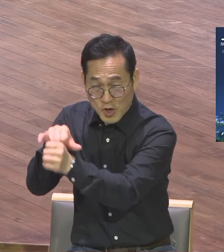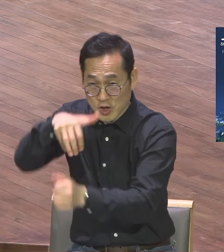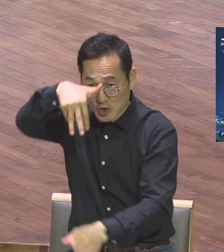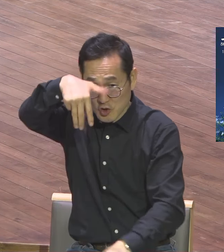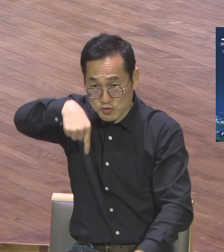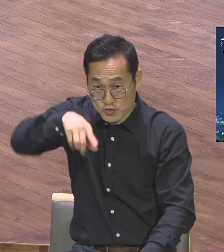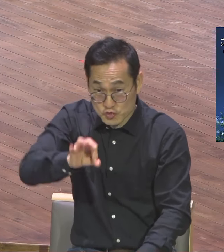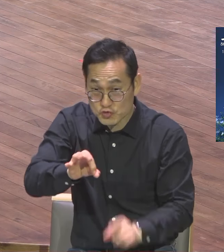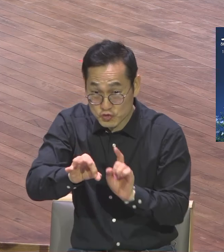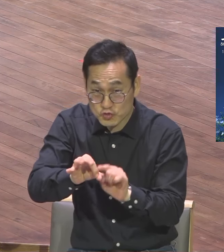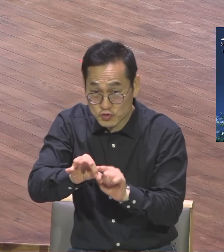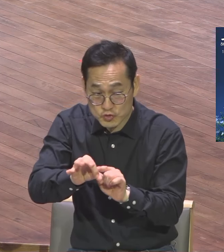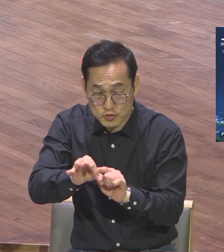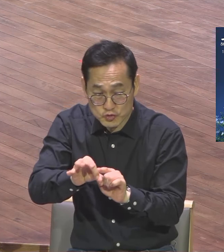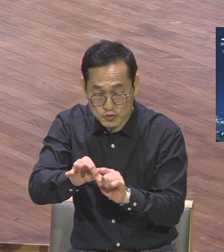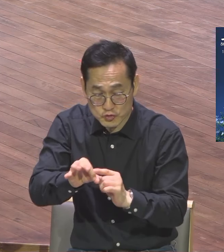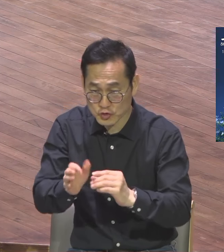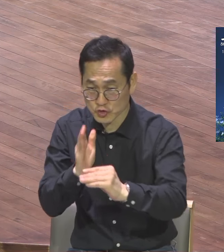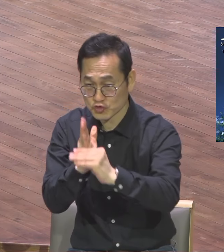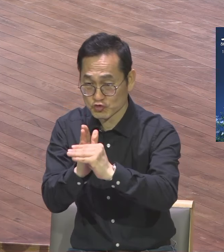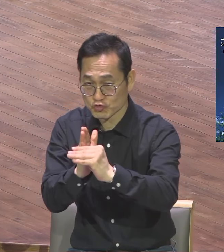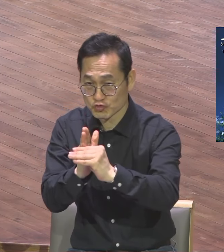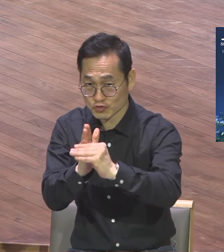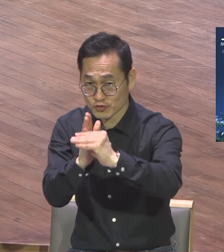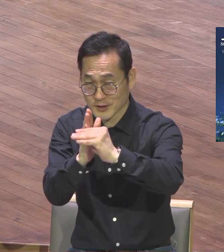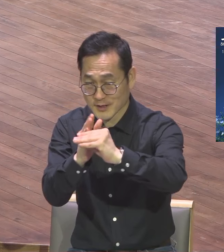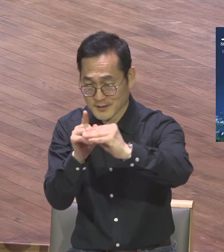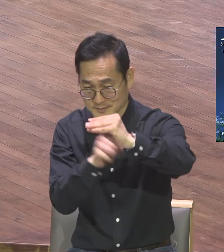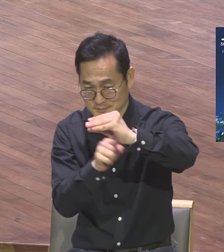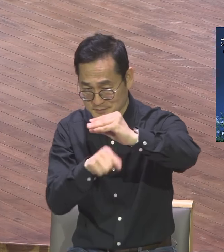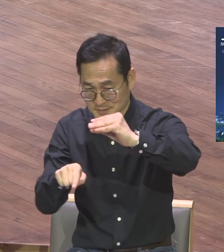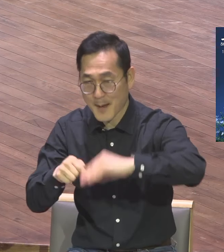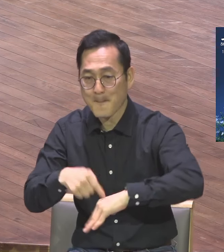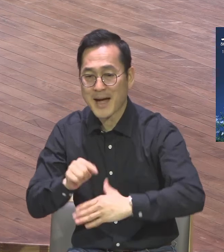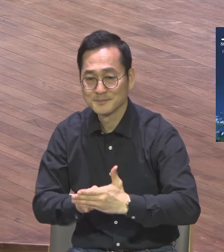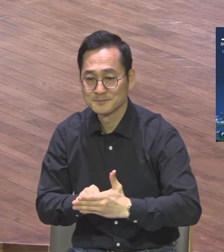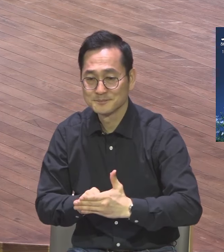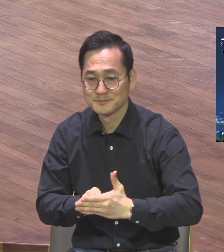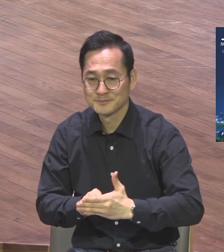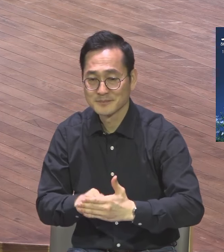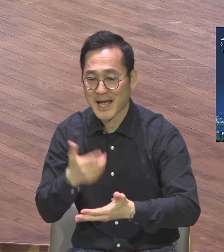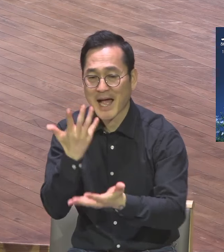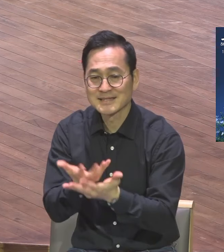충자는요. 가운데 중자예요. 가운데 중자에 마음심자가